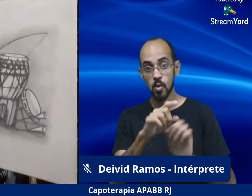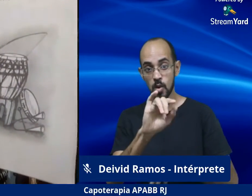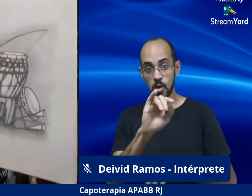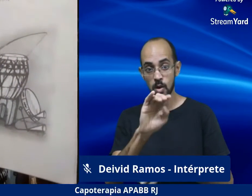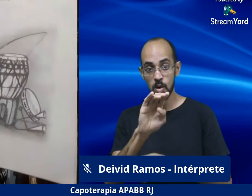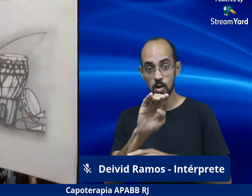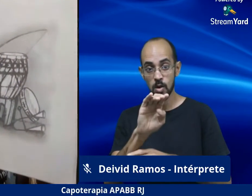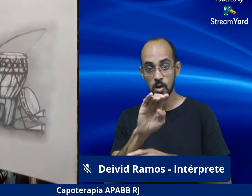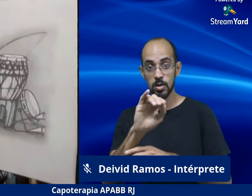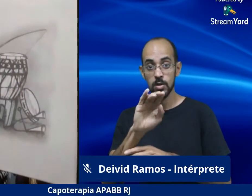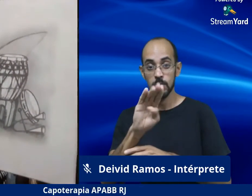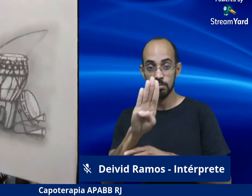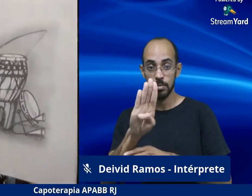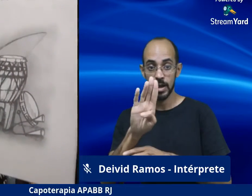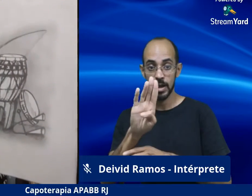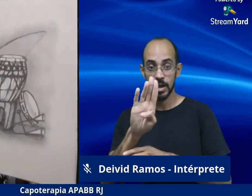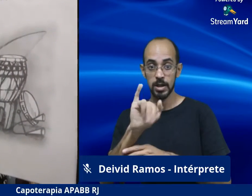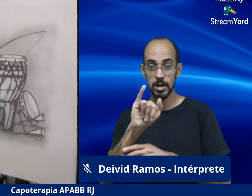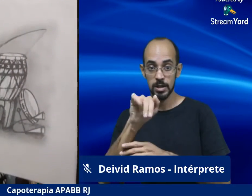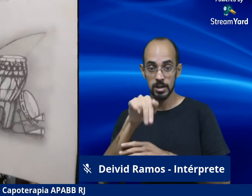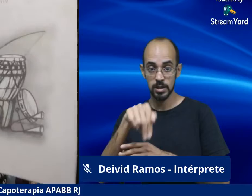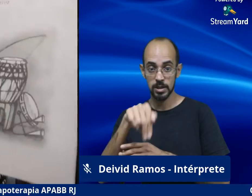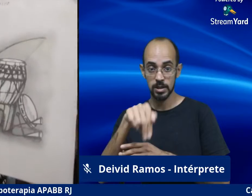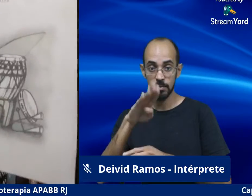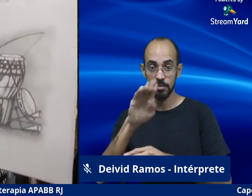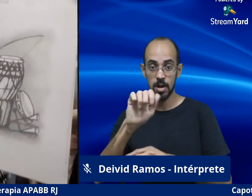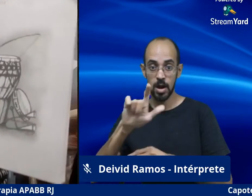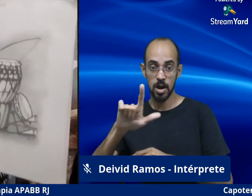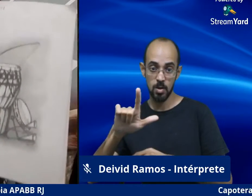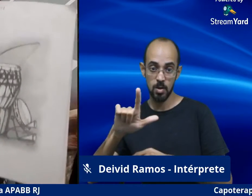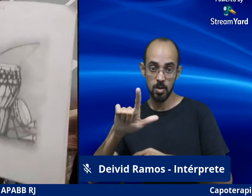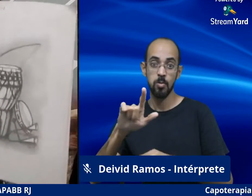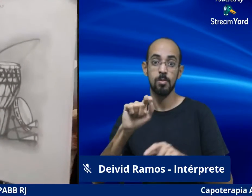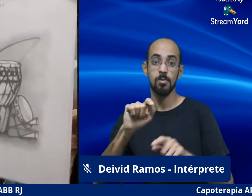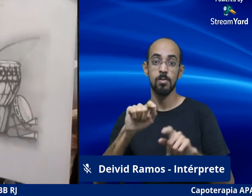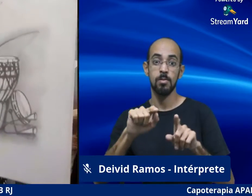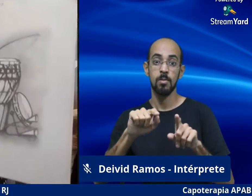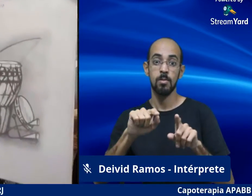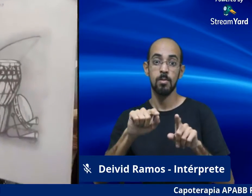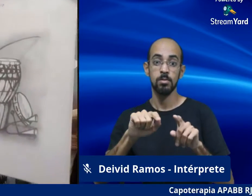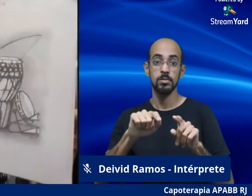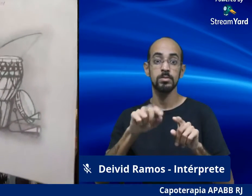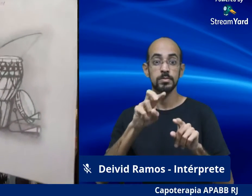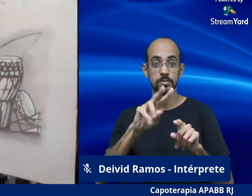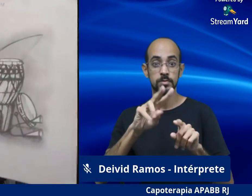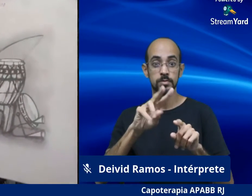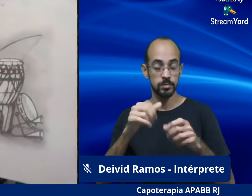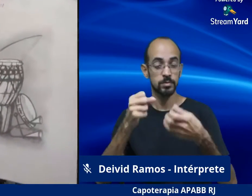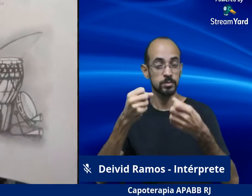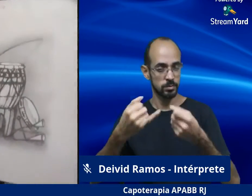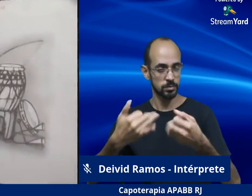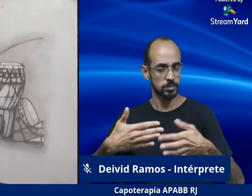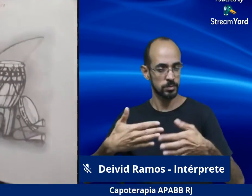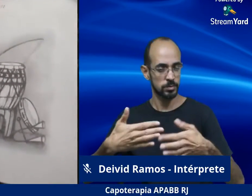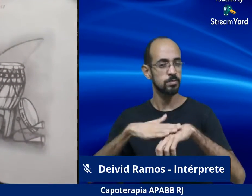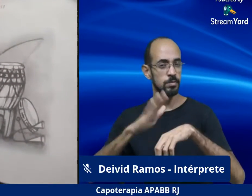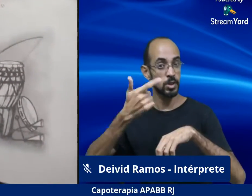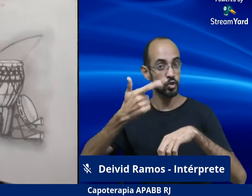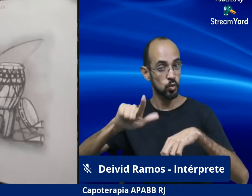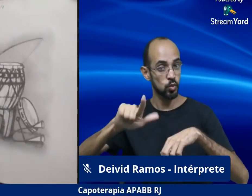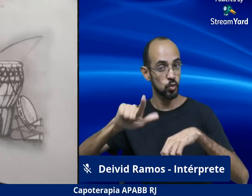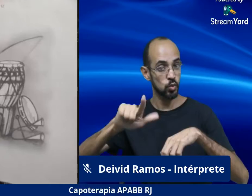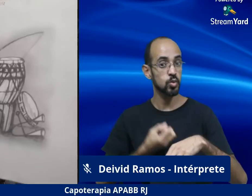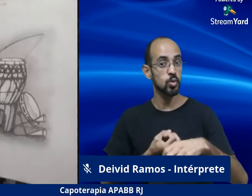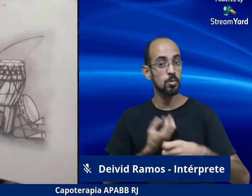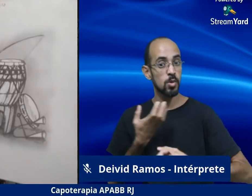justamente o birimbau, né? O birimbau, que a gente vai falar dele já já, com outro poema. A gente tem aqui o